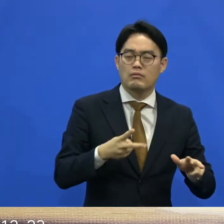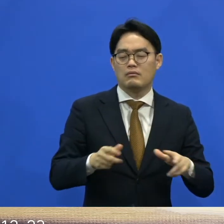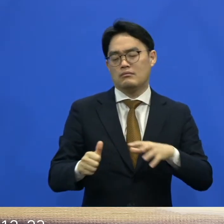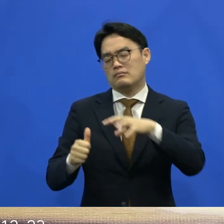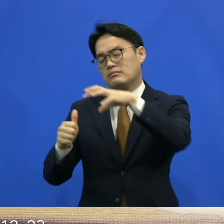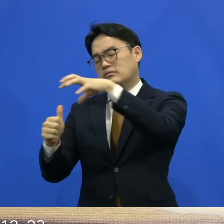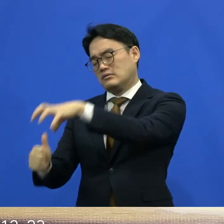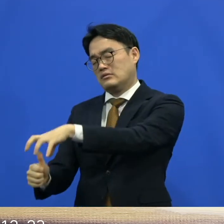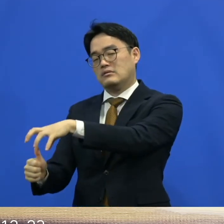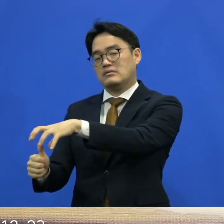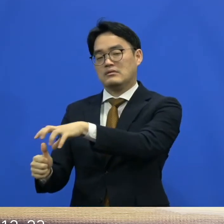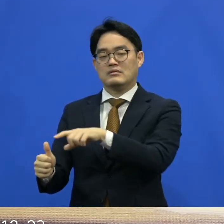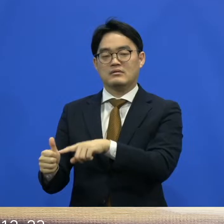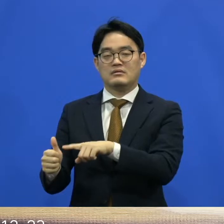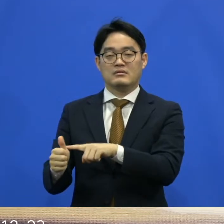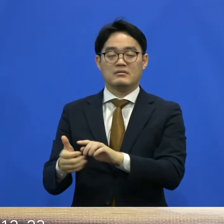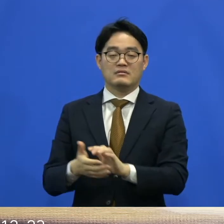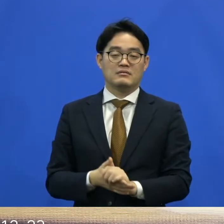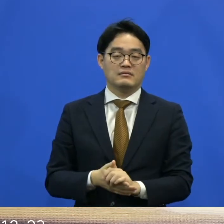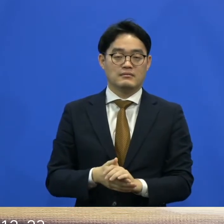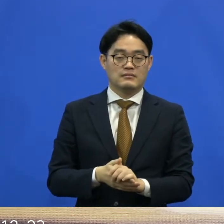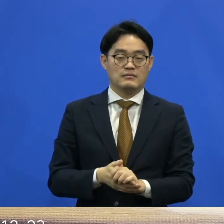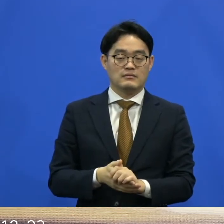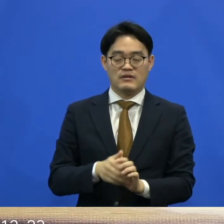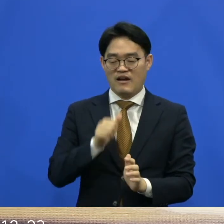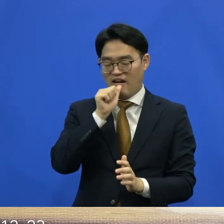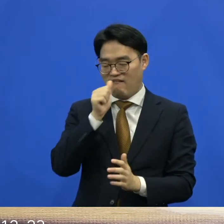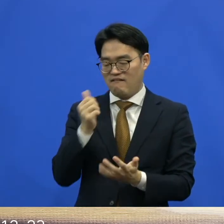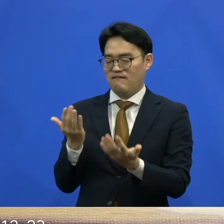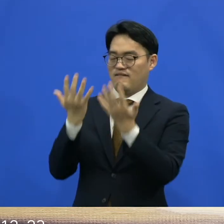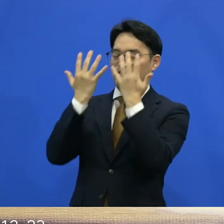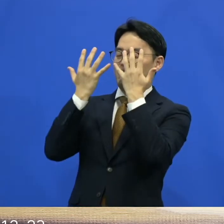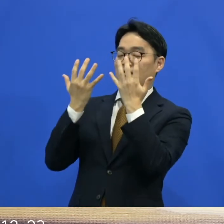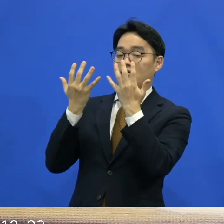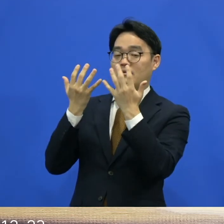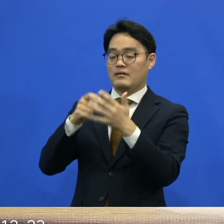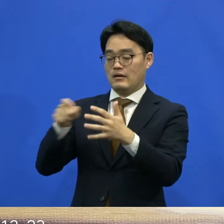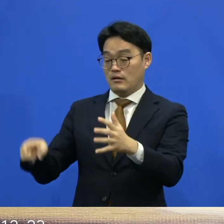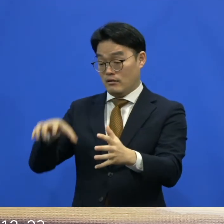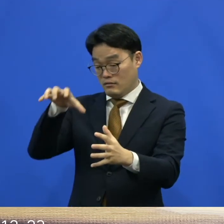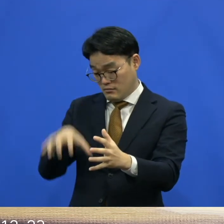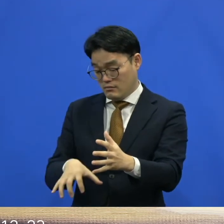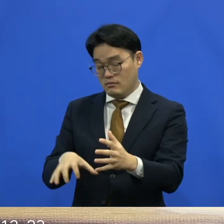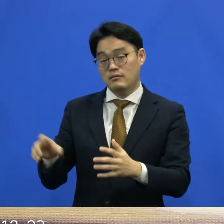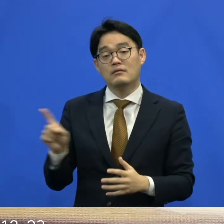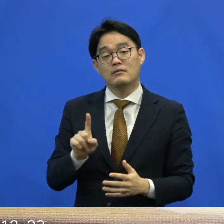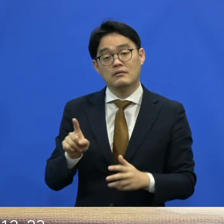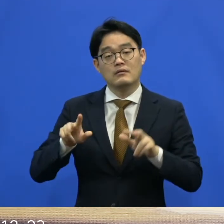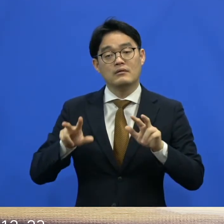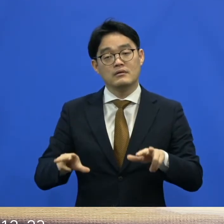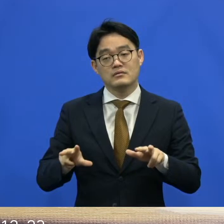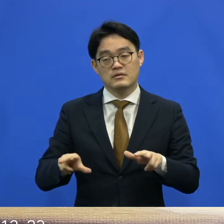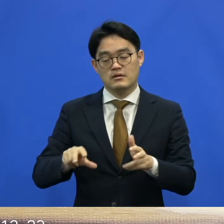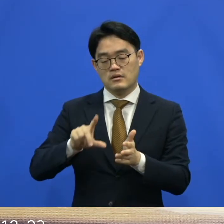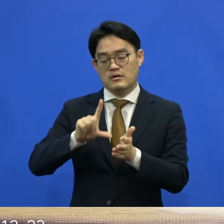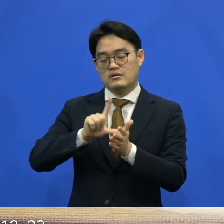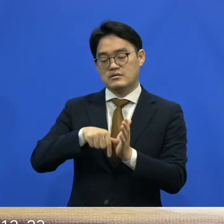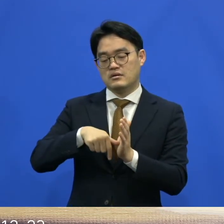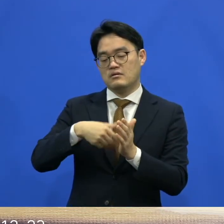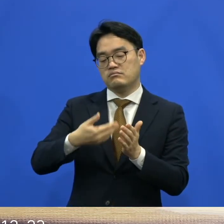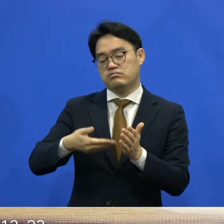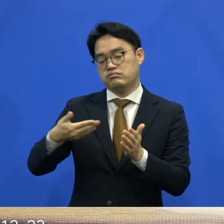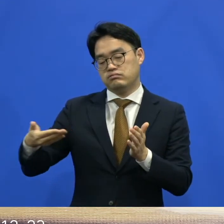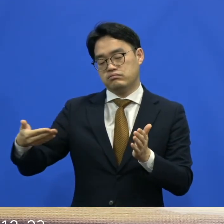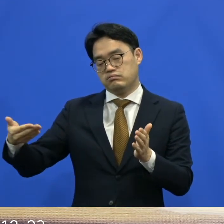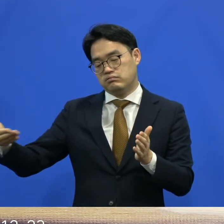자, 감옥 안에서 무슨 일이 일어나겠습니까? 모든 게 멈춰 버렸죠. 왜 내가 여기 있나?